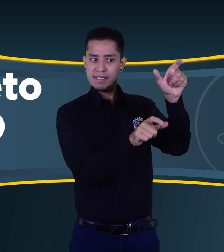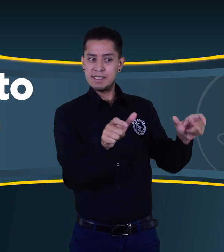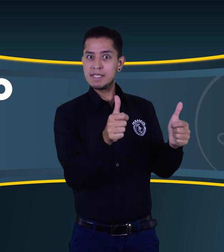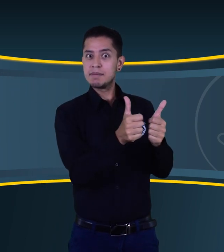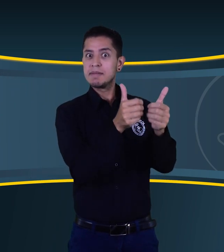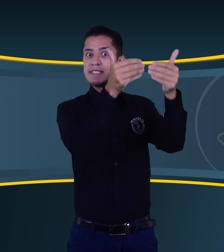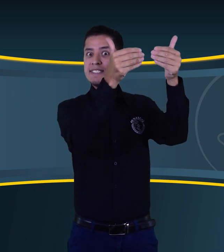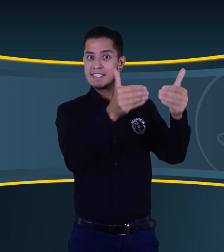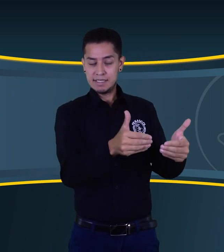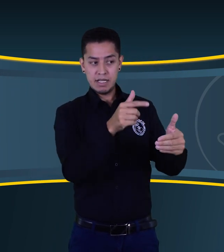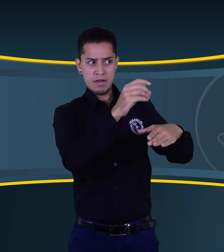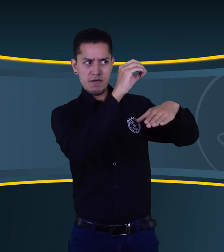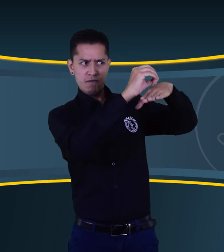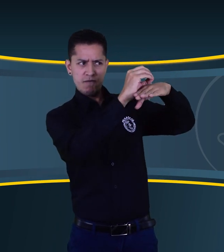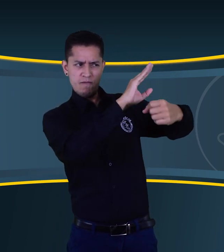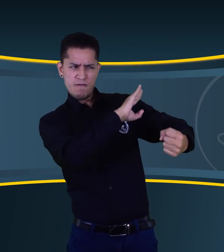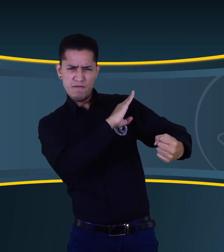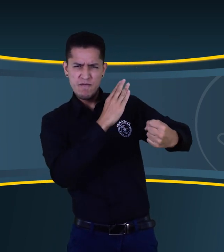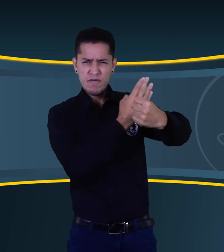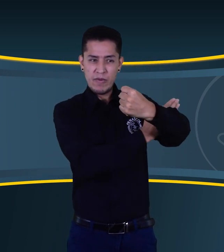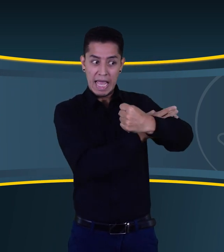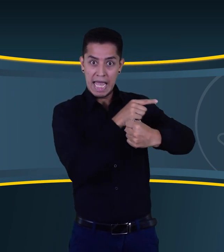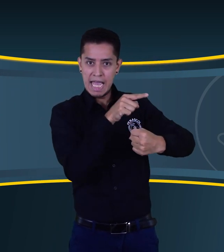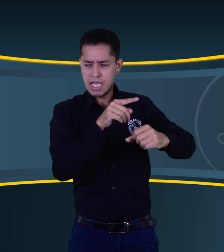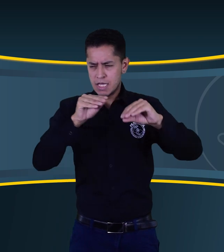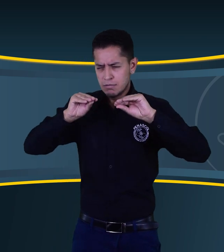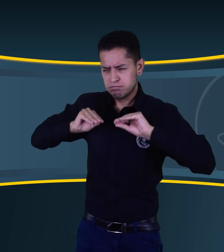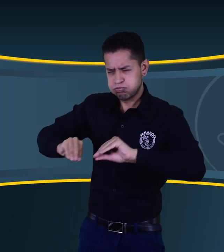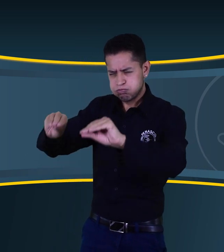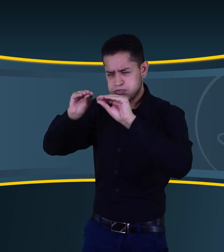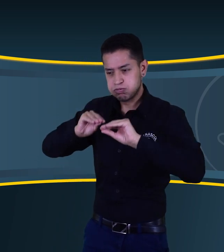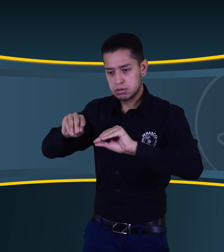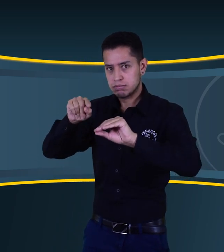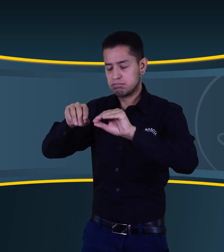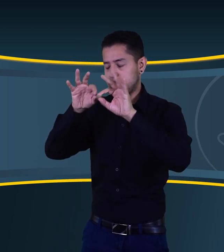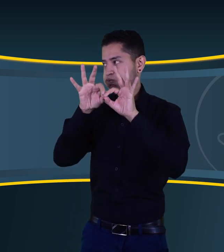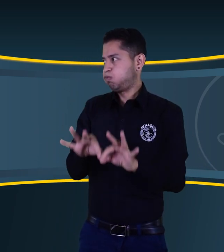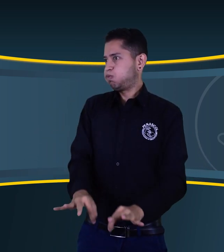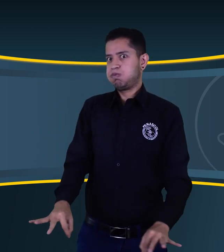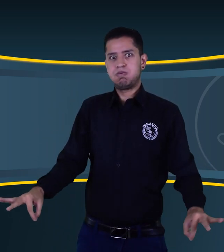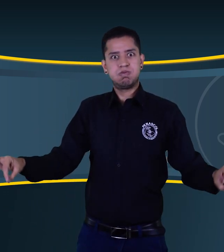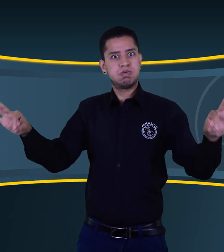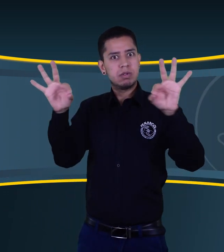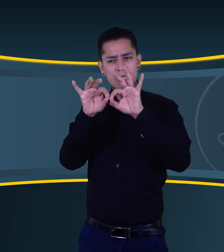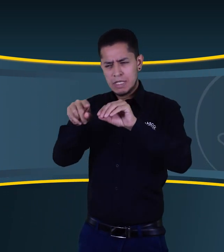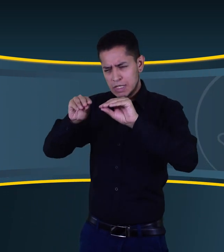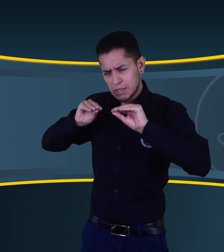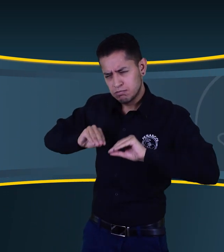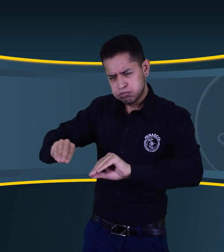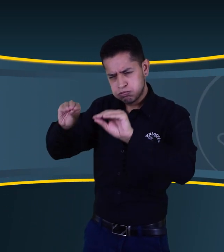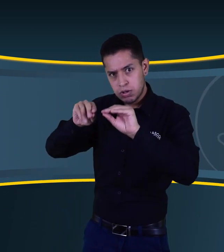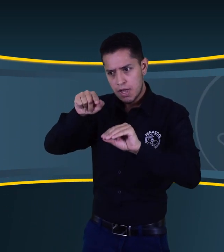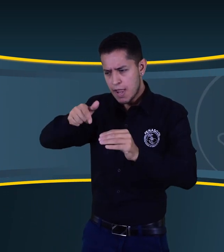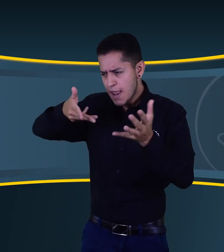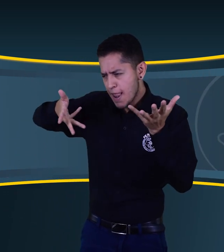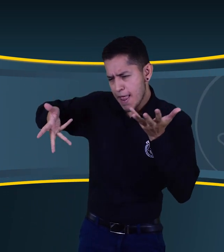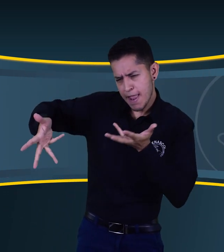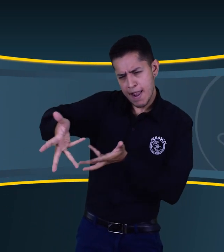personas con discapacidad y sus representantes en pro del fortalecimiento de las asociaciones esta formación